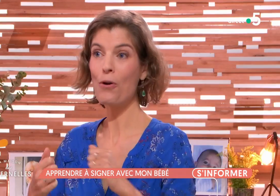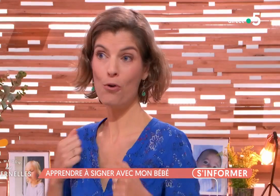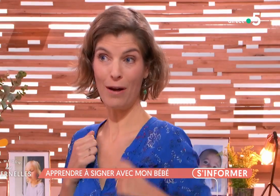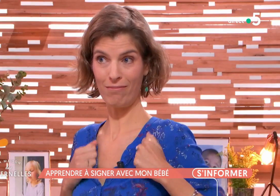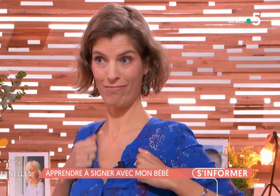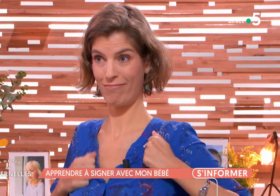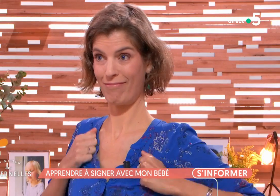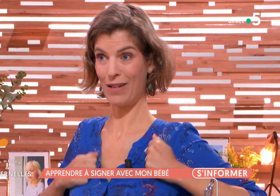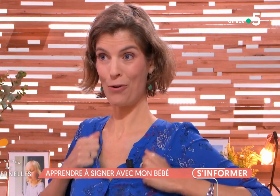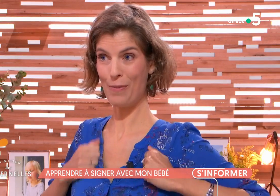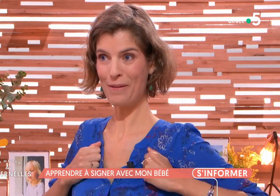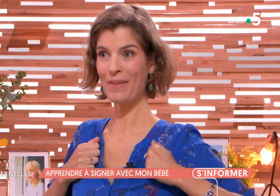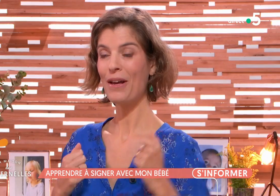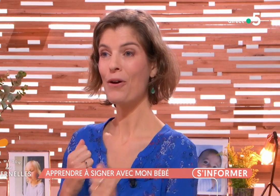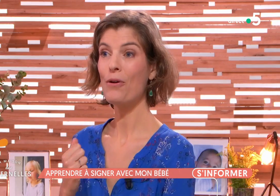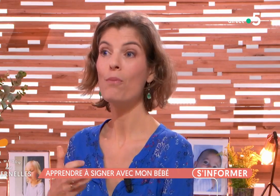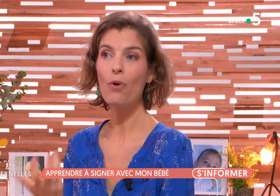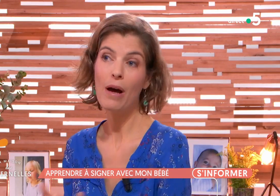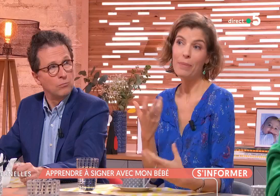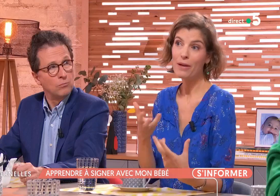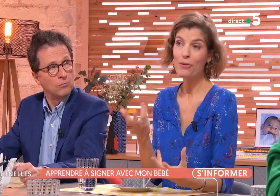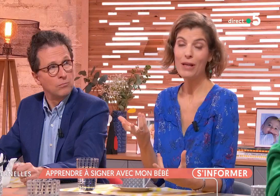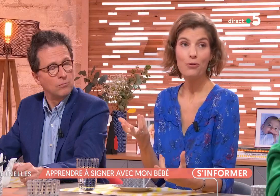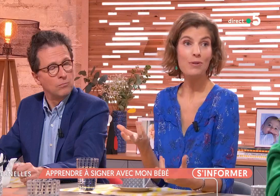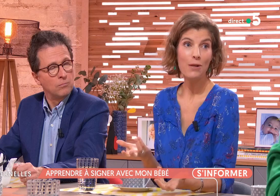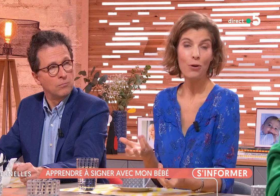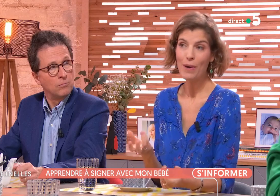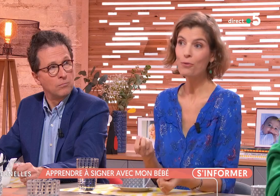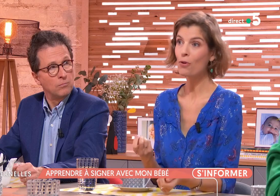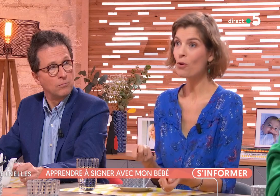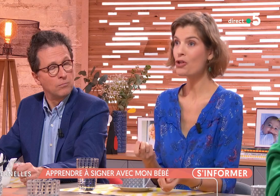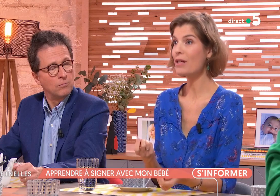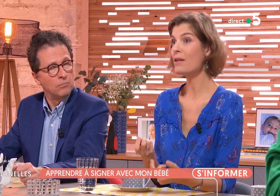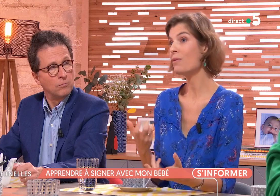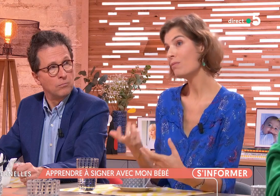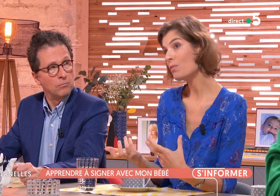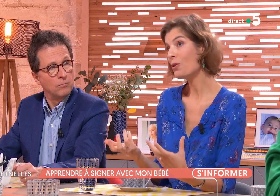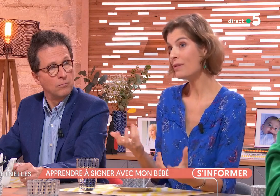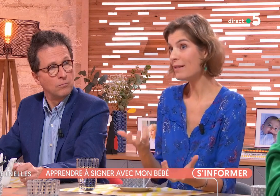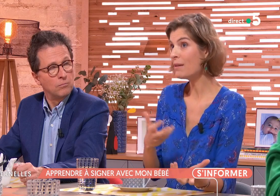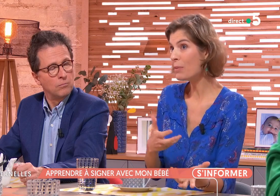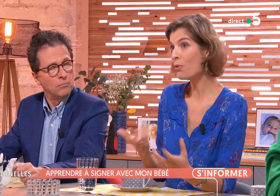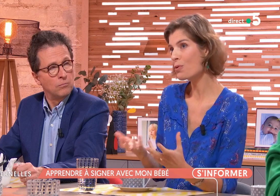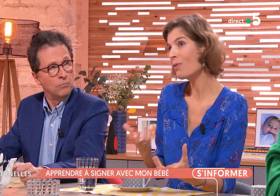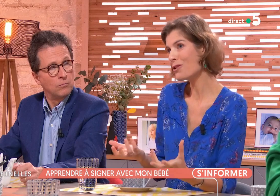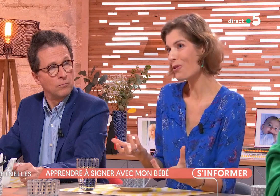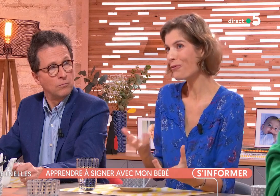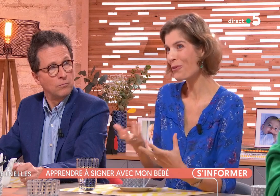Le bain. Le bain. Après, quelque chose lié au repas. Donc, manger, têter, biberon, selon l'âge de l'enfant,